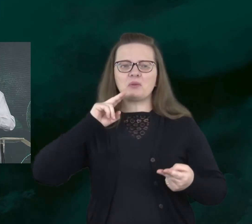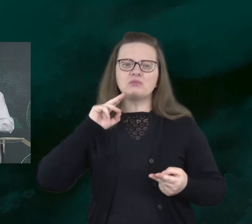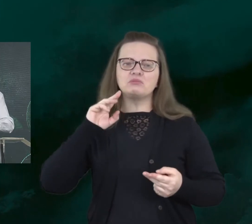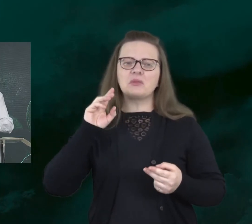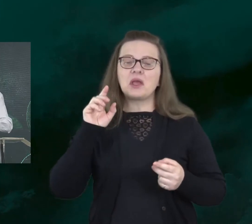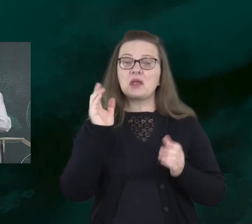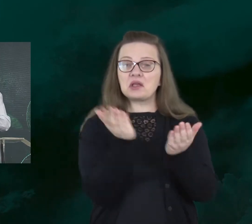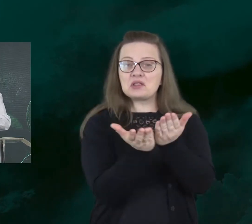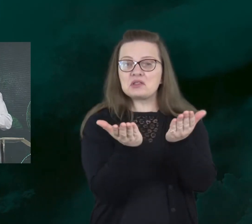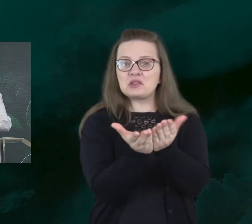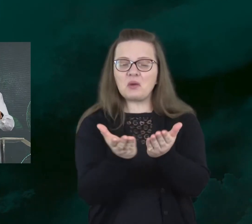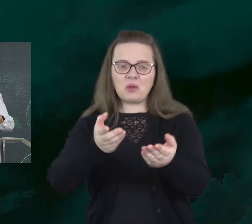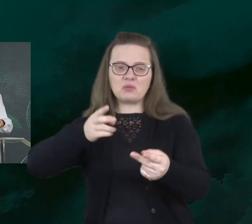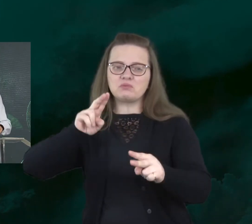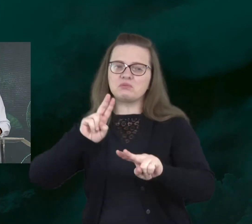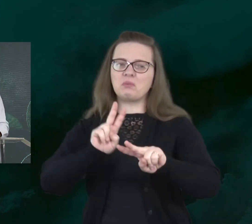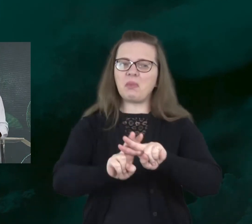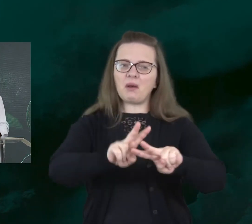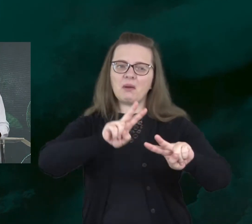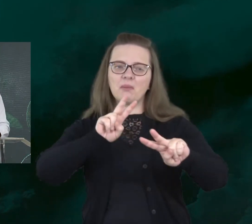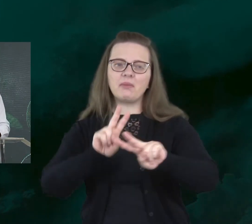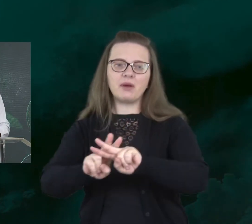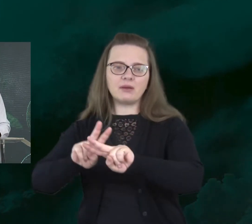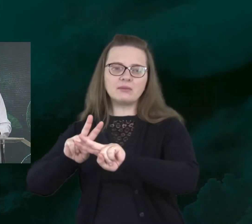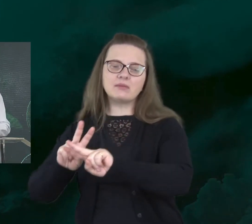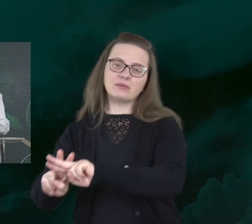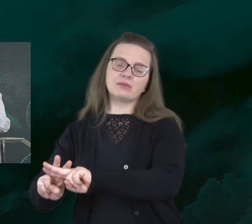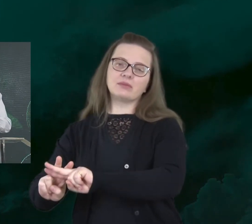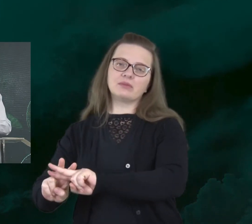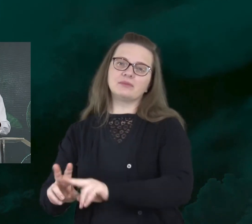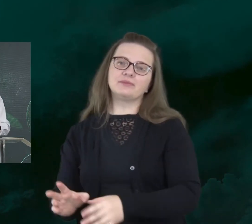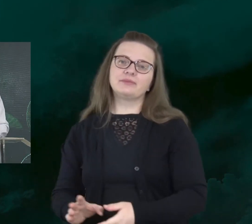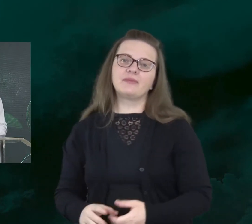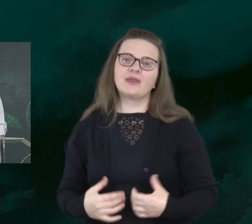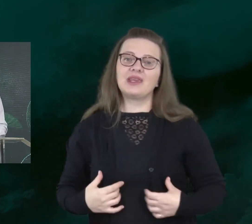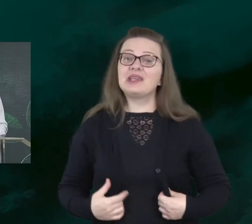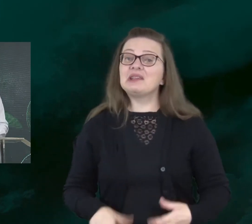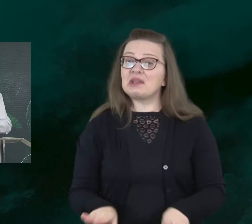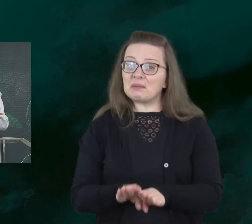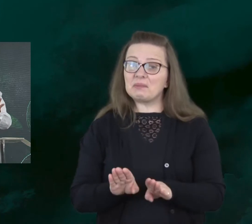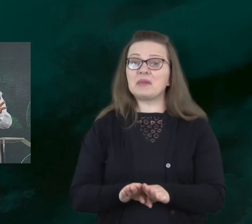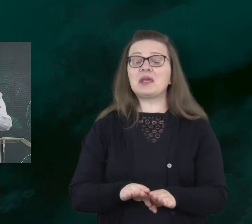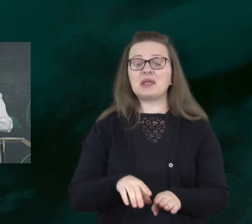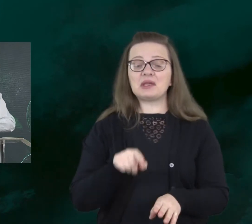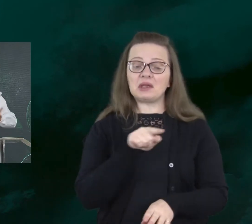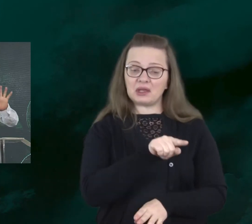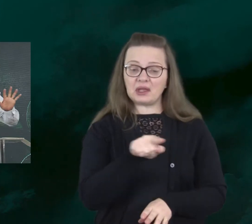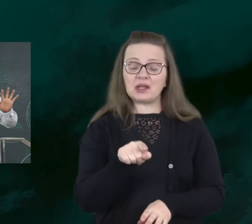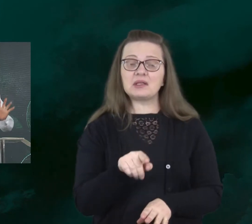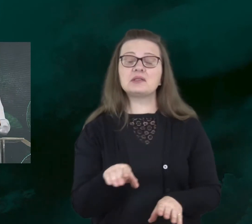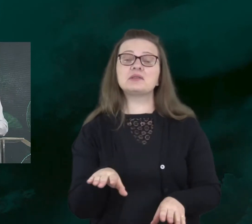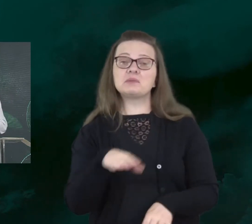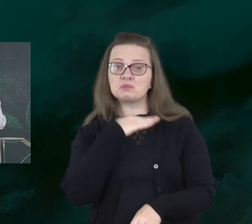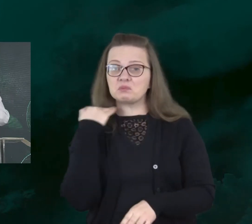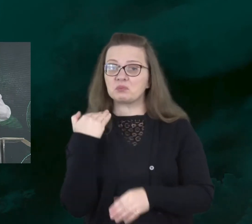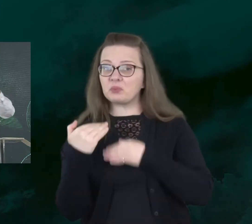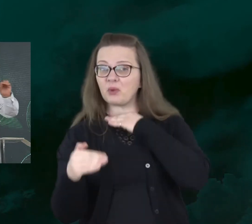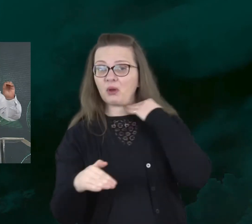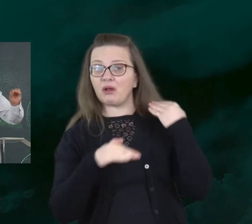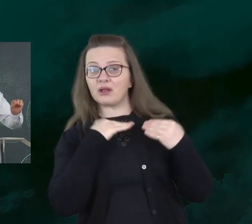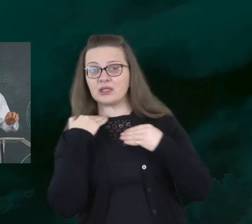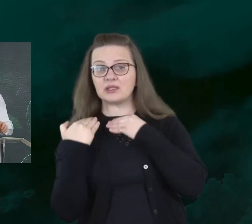contra estes dava o meu voto quando os matavam. Muitas vezes os castiguei por todas